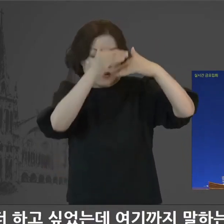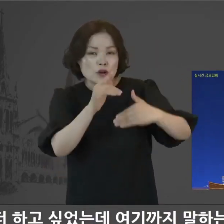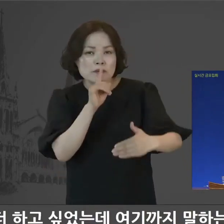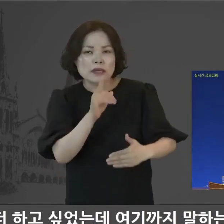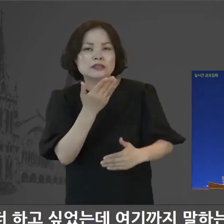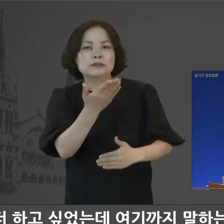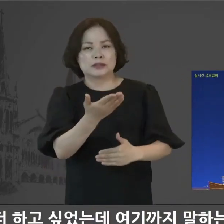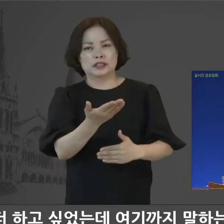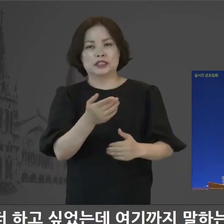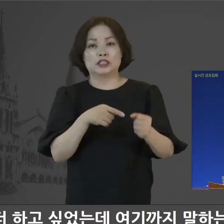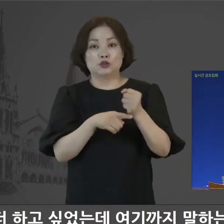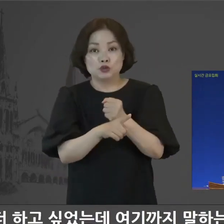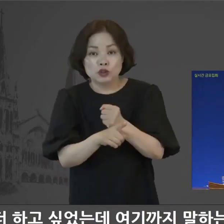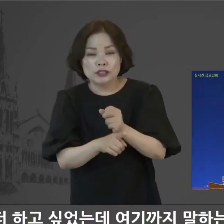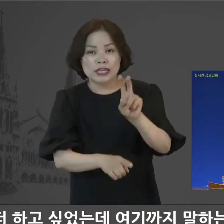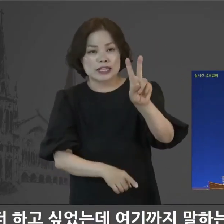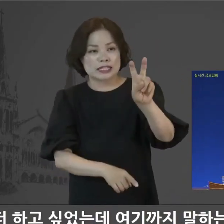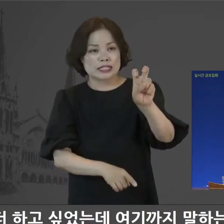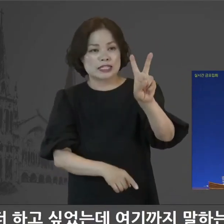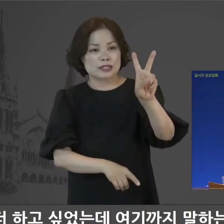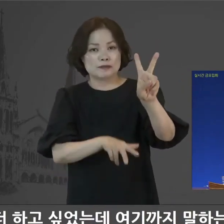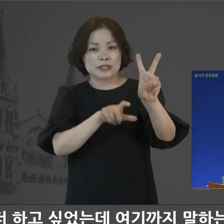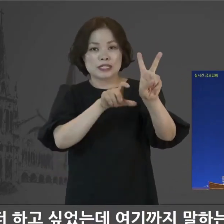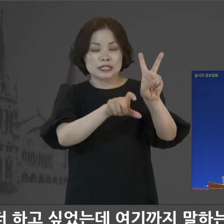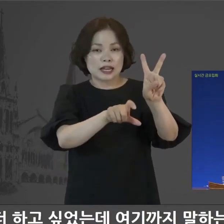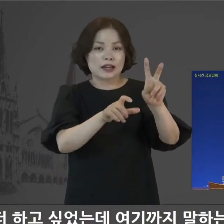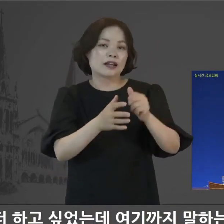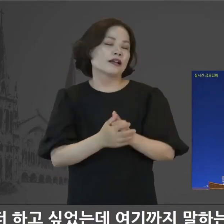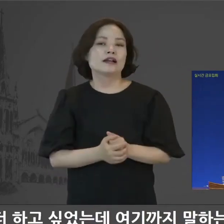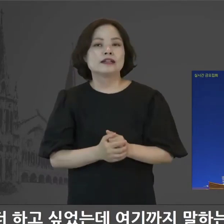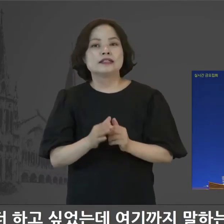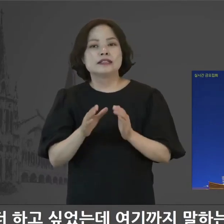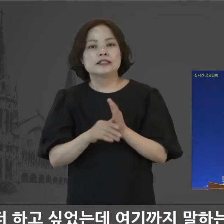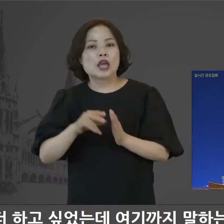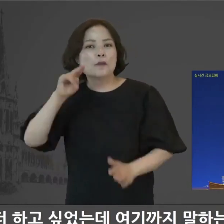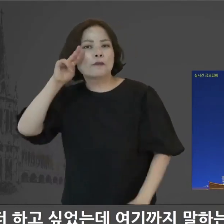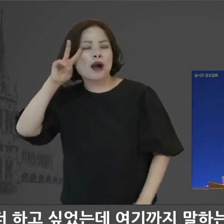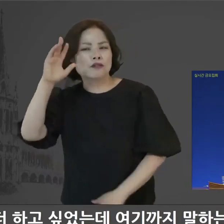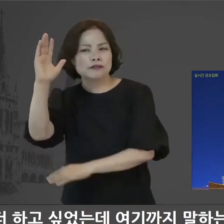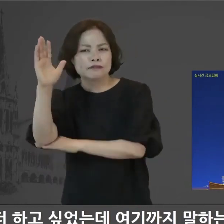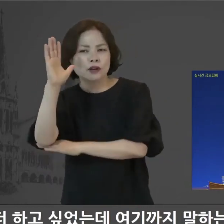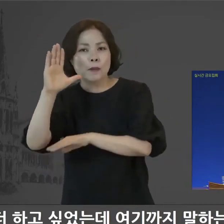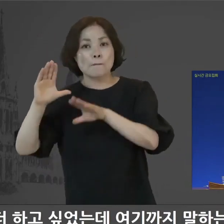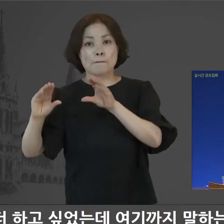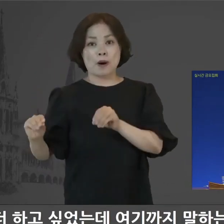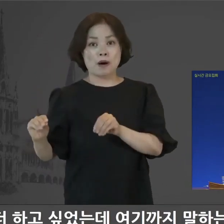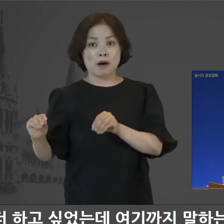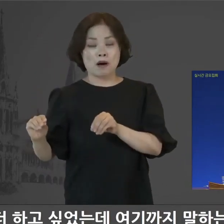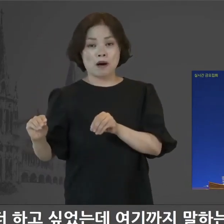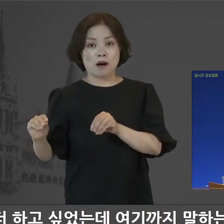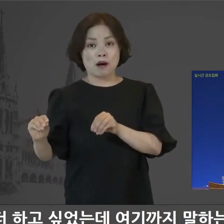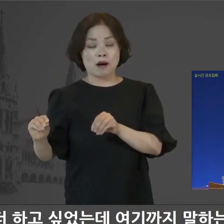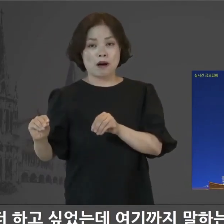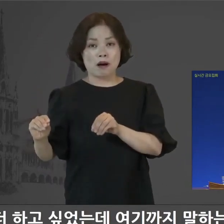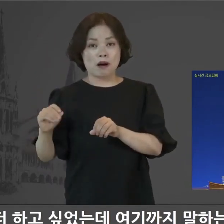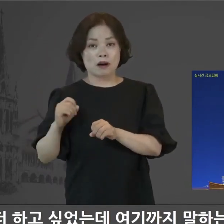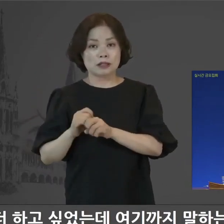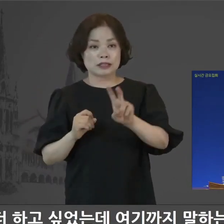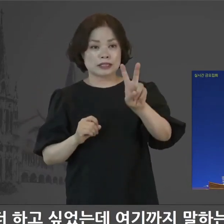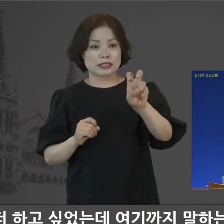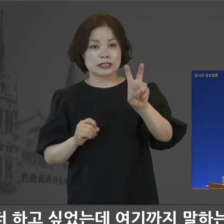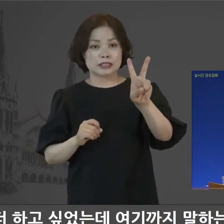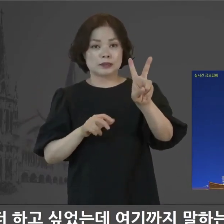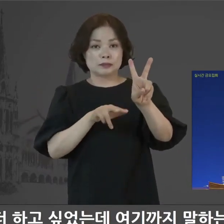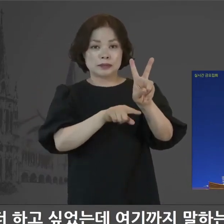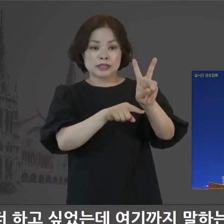자, 22절, 22장입니다. 지금 22장으로 돌아왔습니다. 이때 바울의 설교가 중단됩니다. 자, 중단되면서